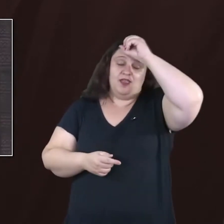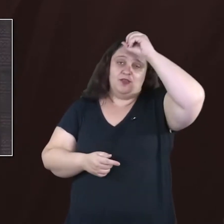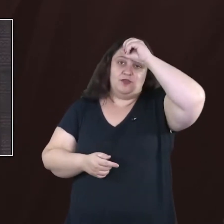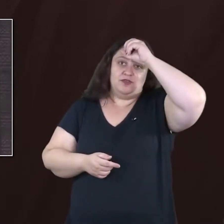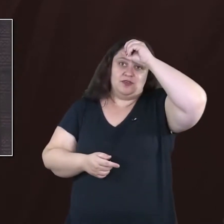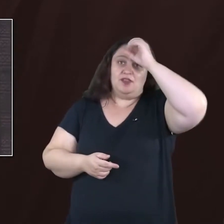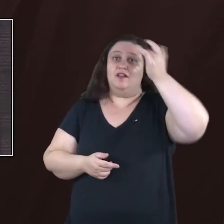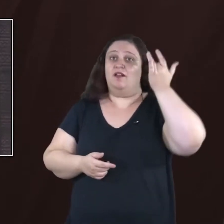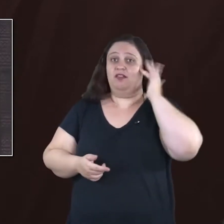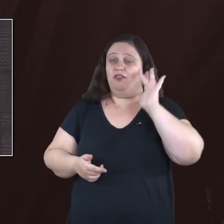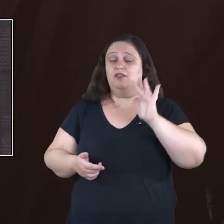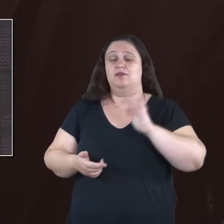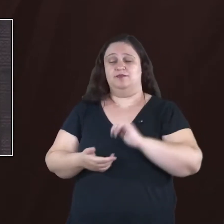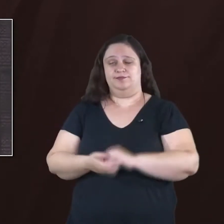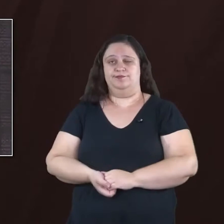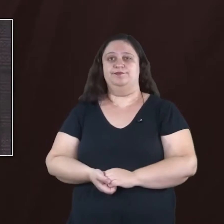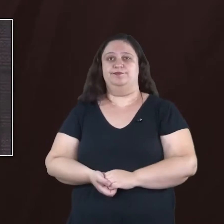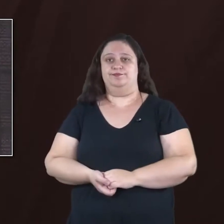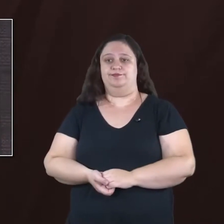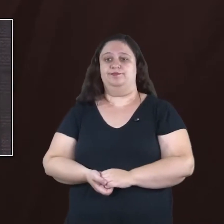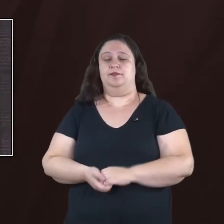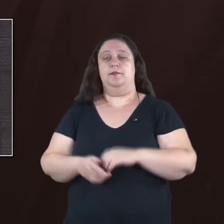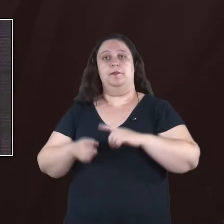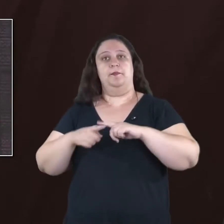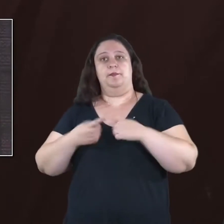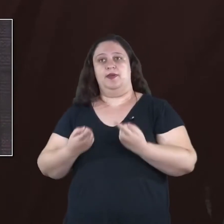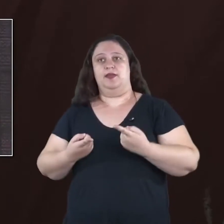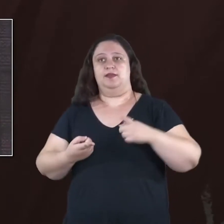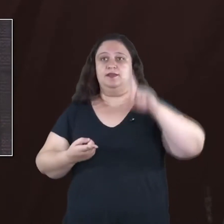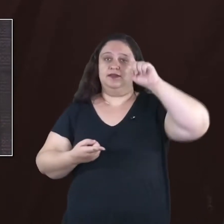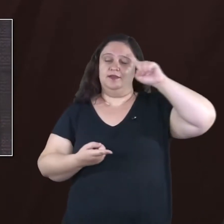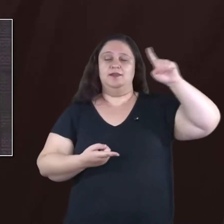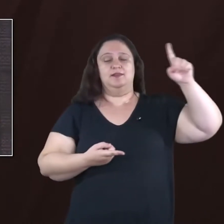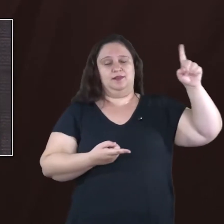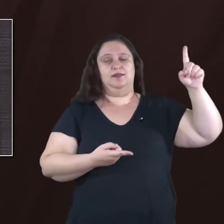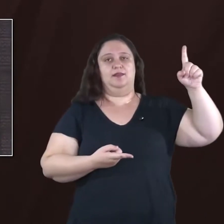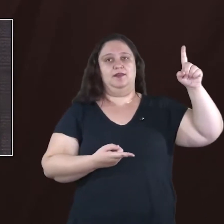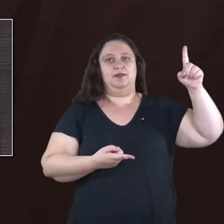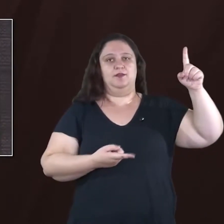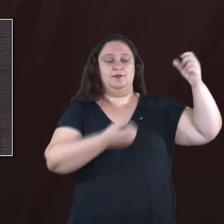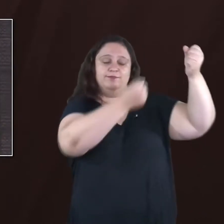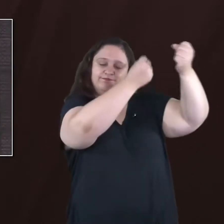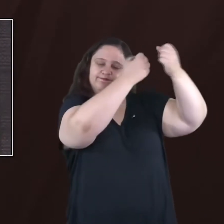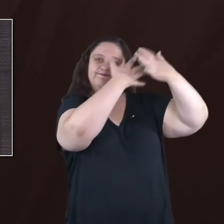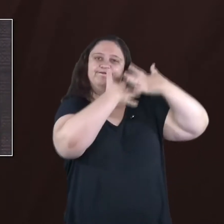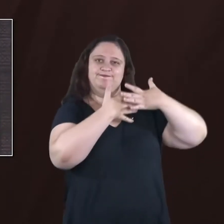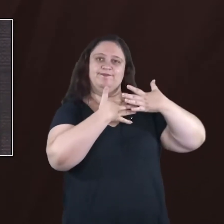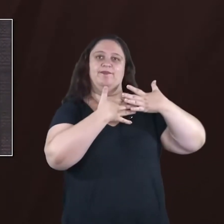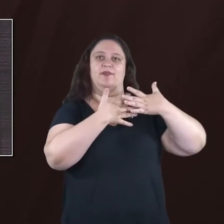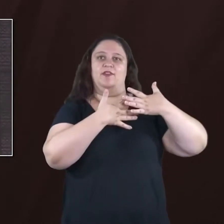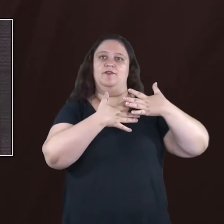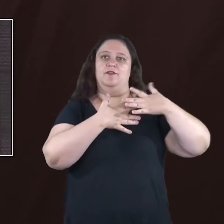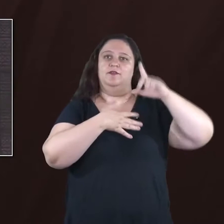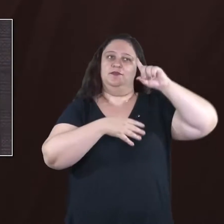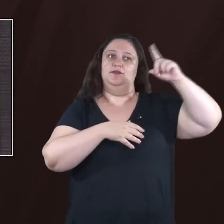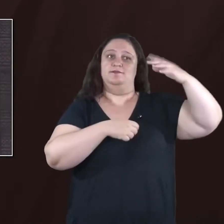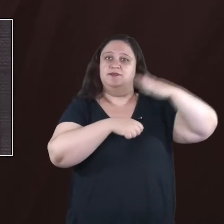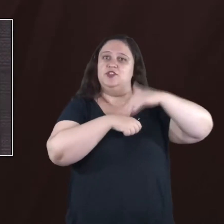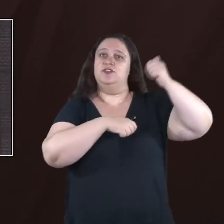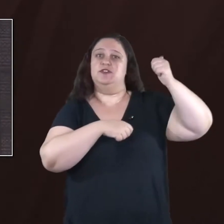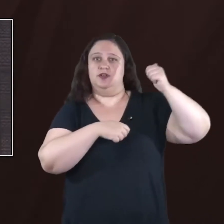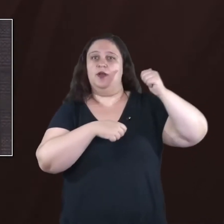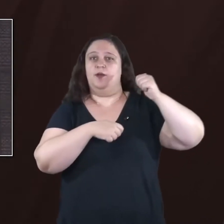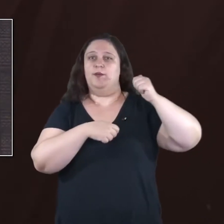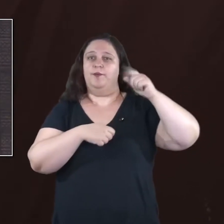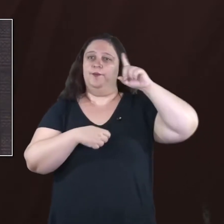na incredulidade. Mas Deus, a seu tempo, o chamou. Ele, desde que foi